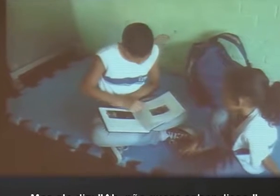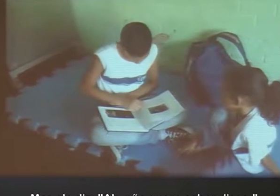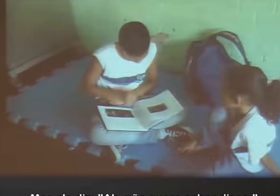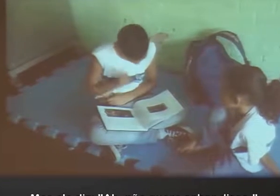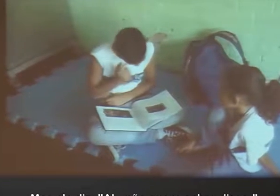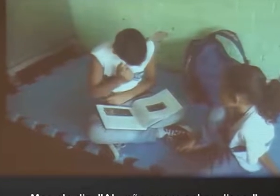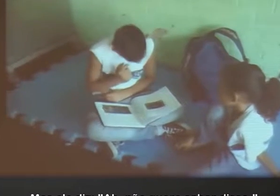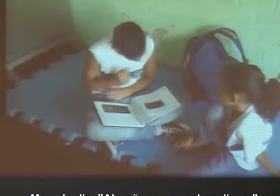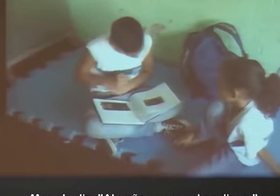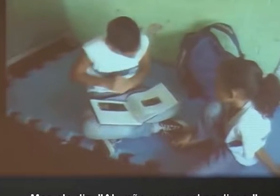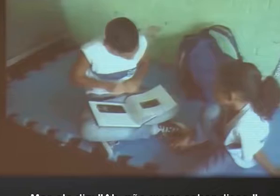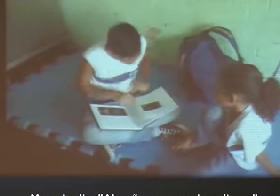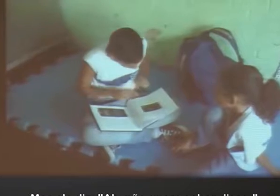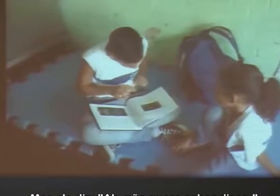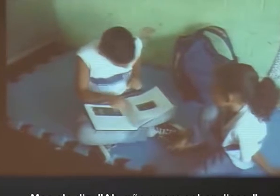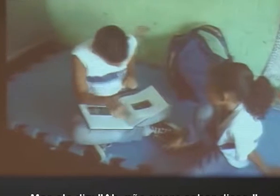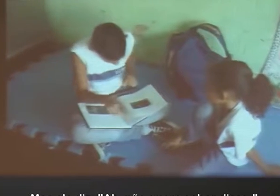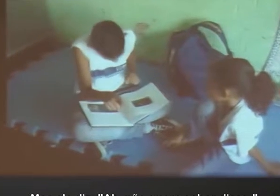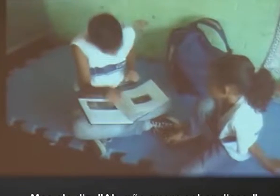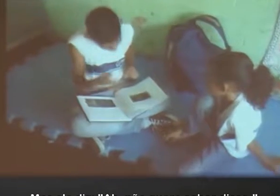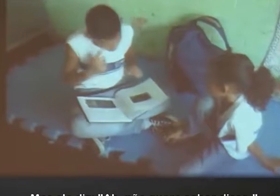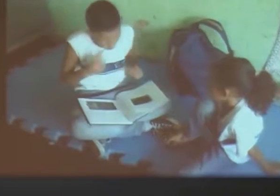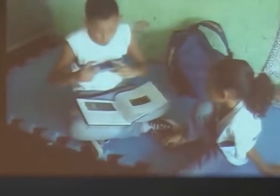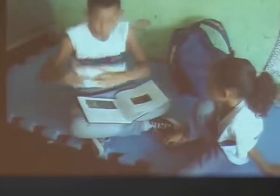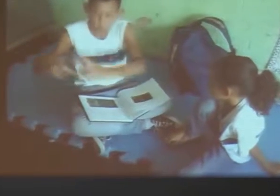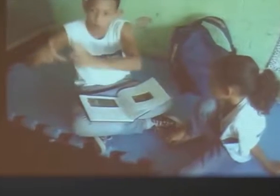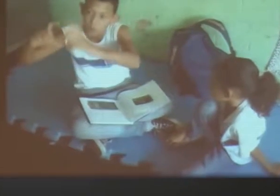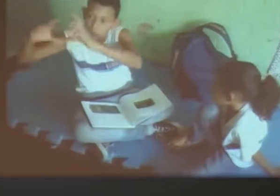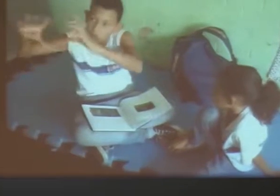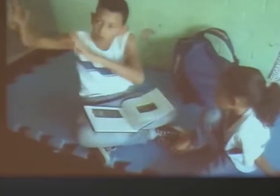Mas ele diz, não, eu não quero saber disso.